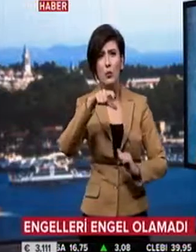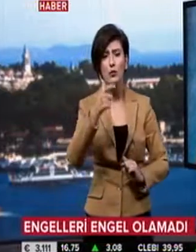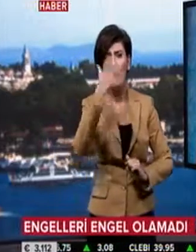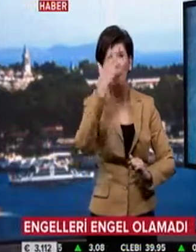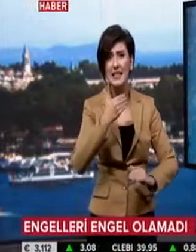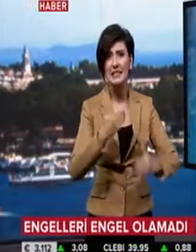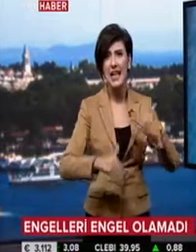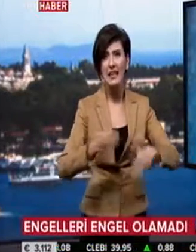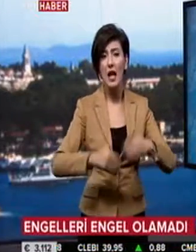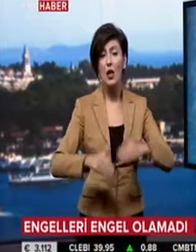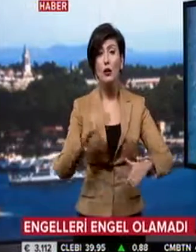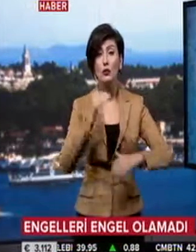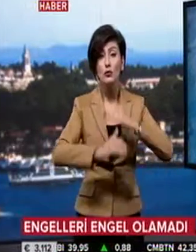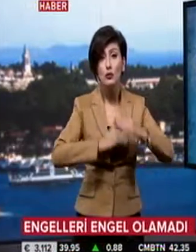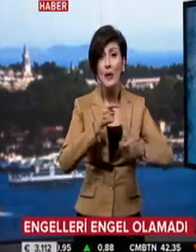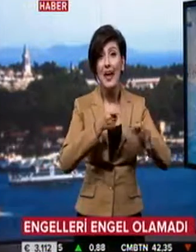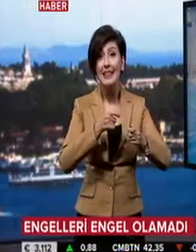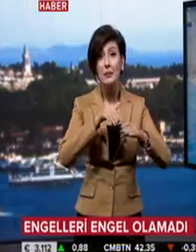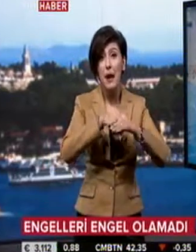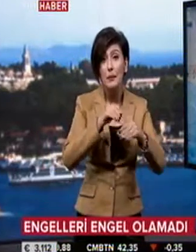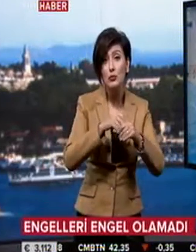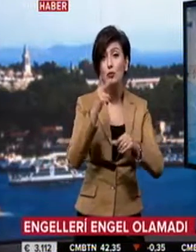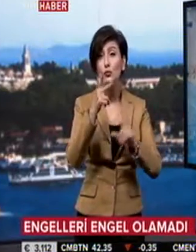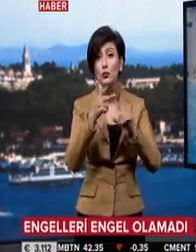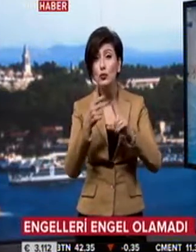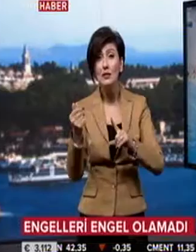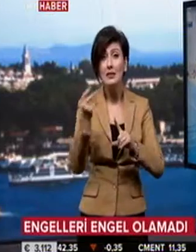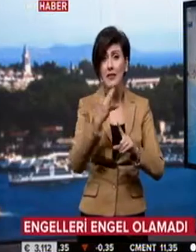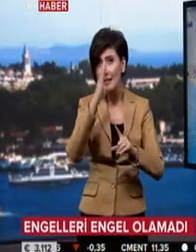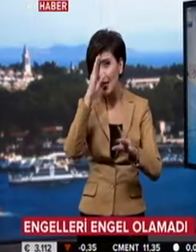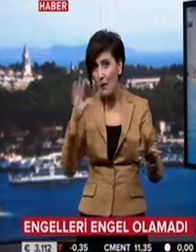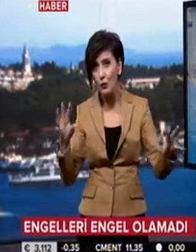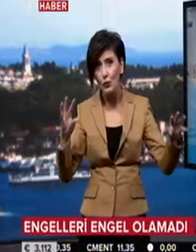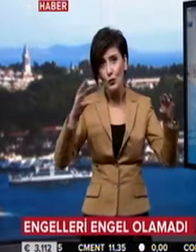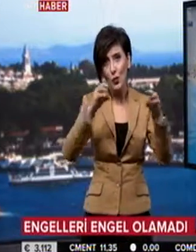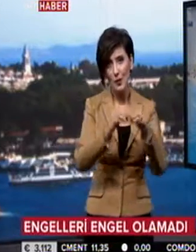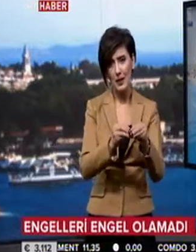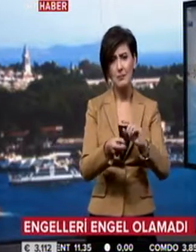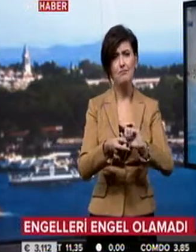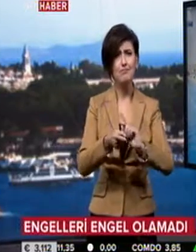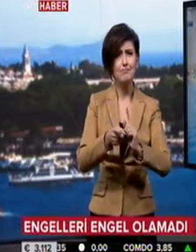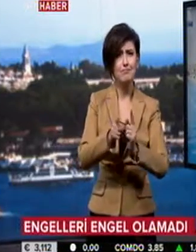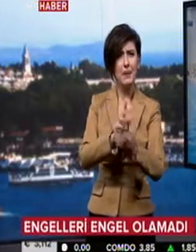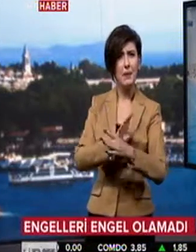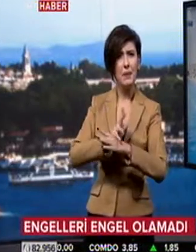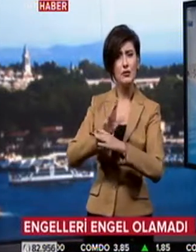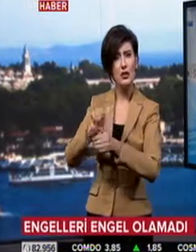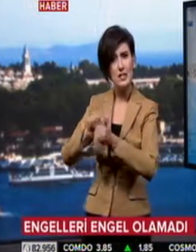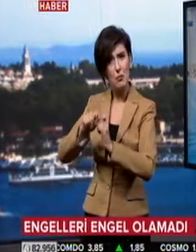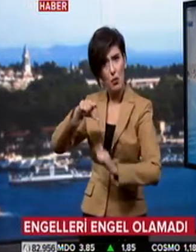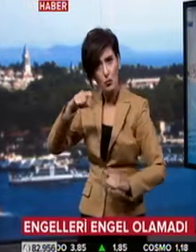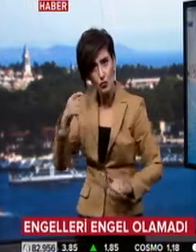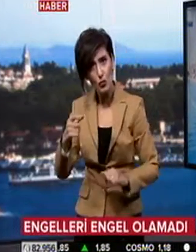bedensel engelliler yüzme ve eğitim kampı için 3. kez İstanbul'da toplandı. Birbirinden başarılı